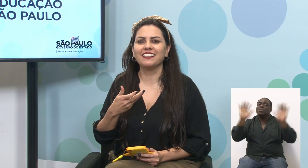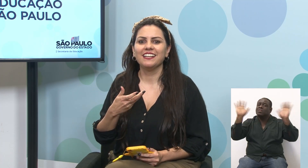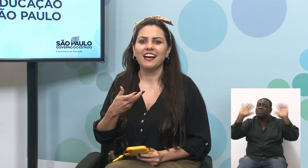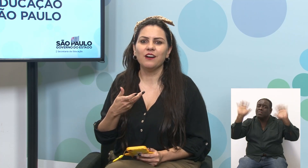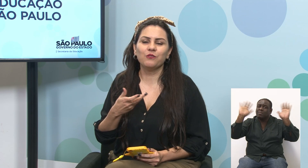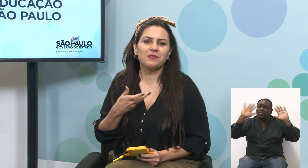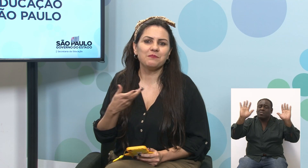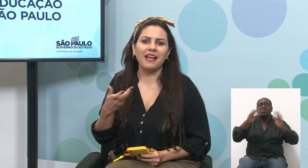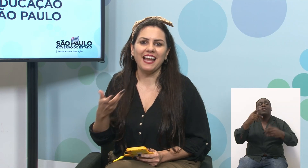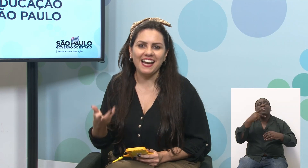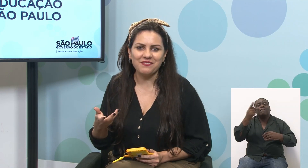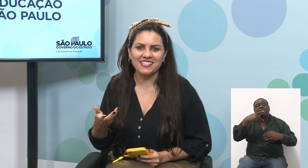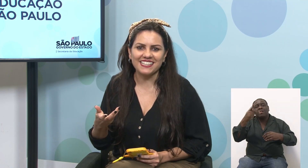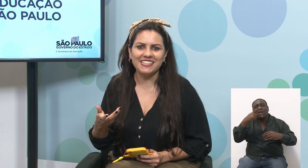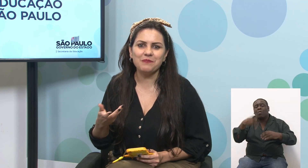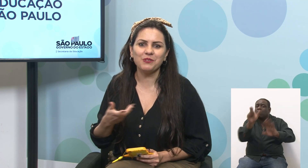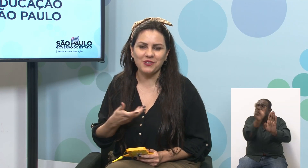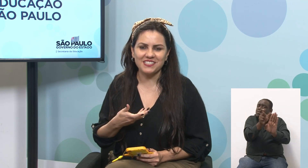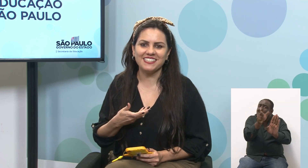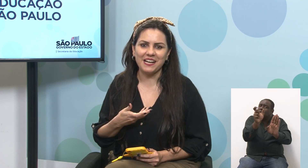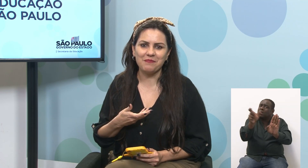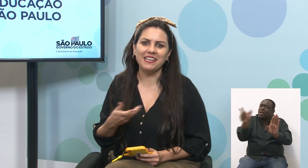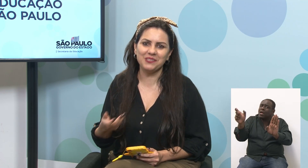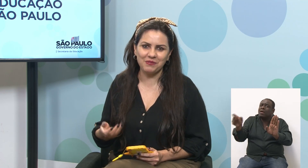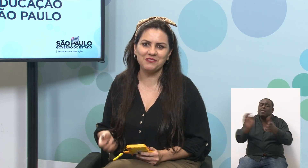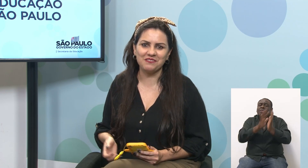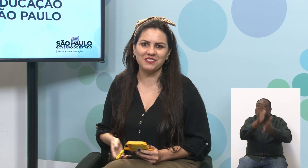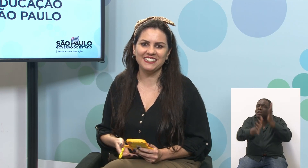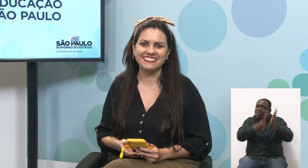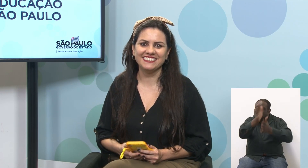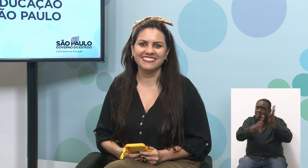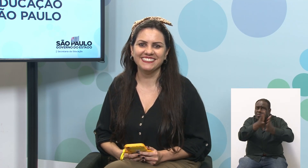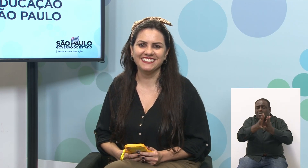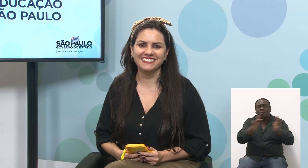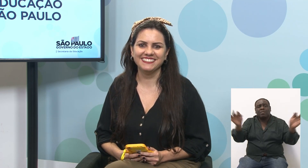falar algumas palavras aqui para o nosso encerramento, por favor?